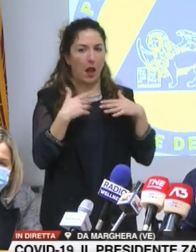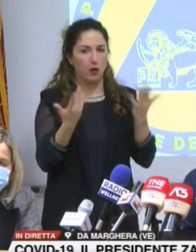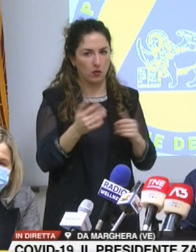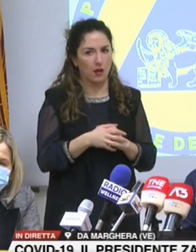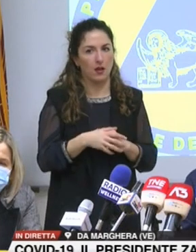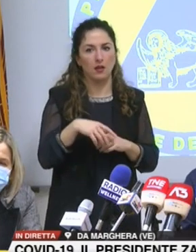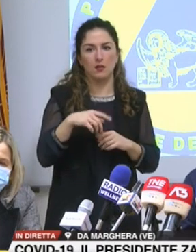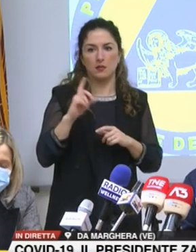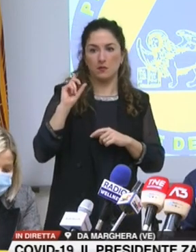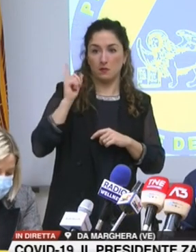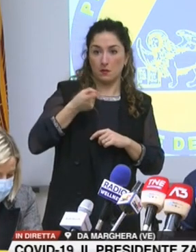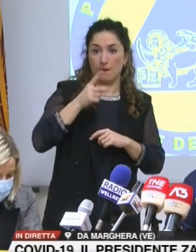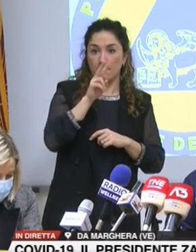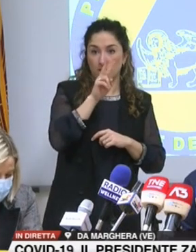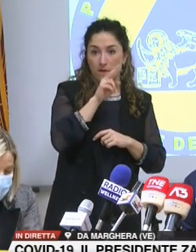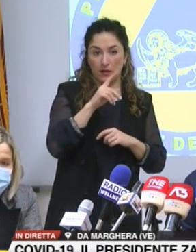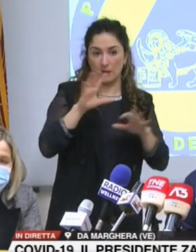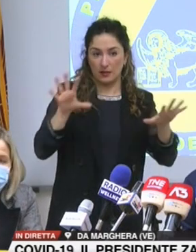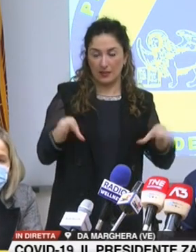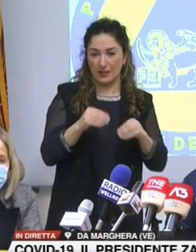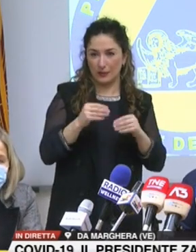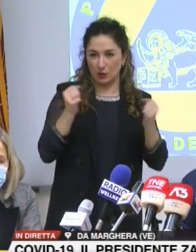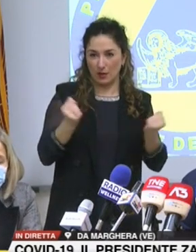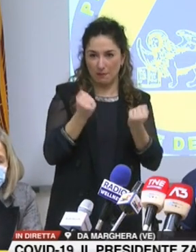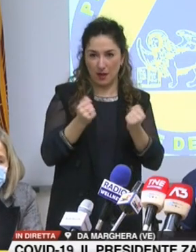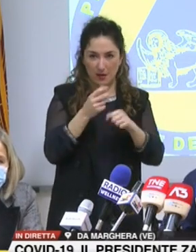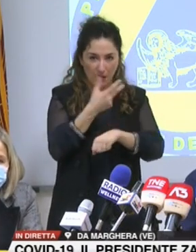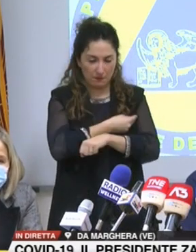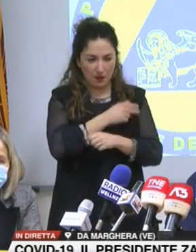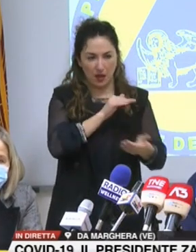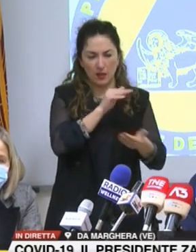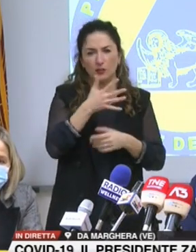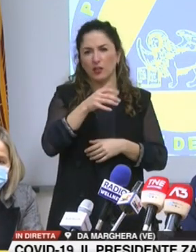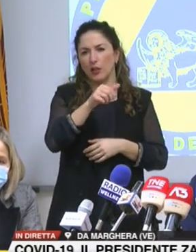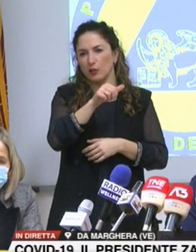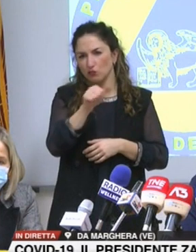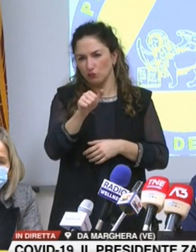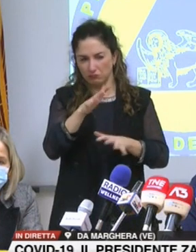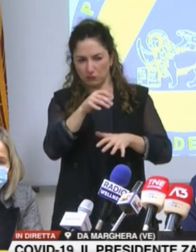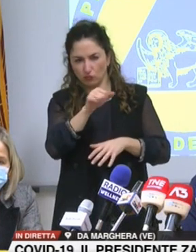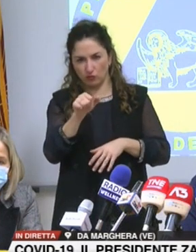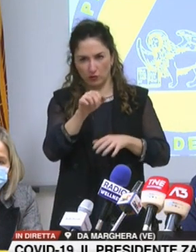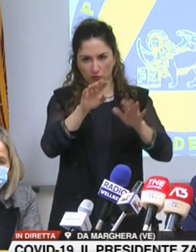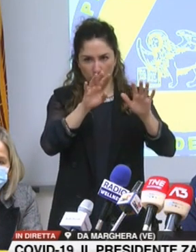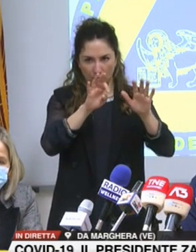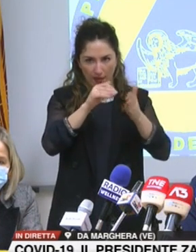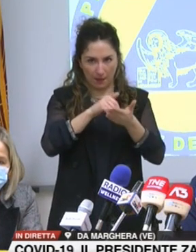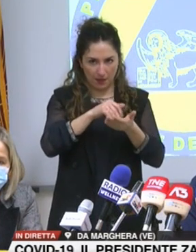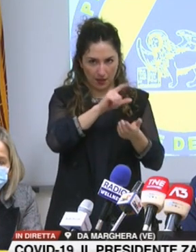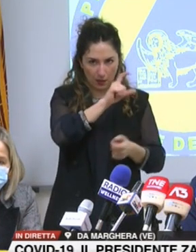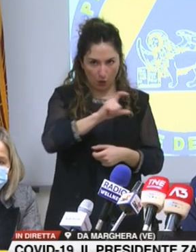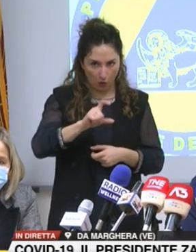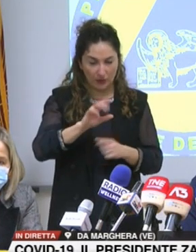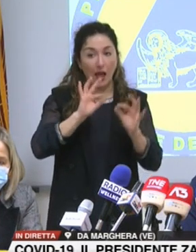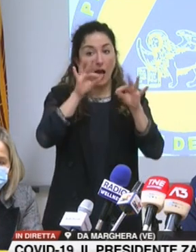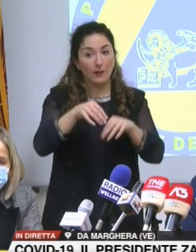ricevuto dall'inizio della campagna vaccinale circa 190.000, arrotondo 190.000 dosi, e ne sono in